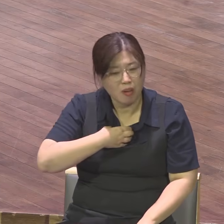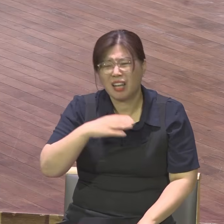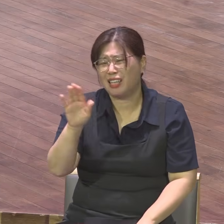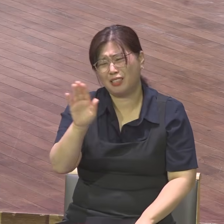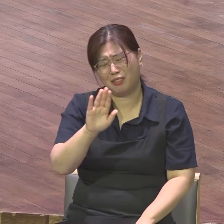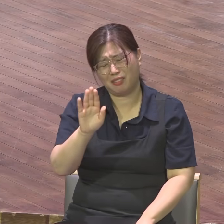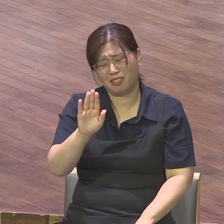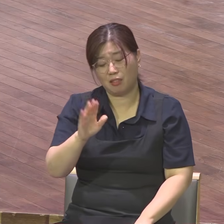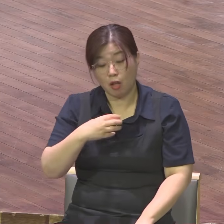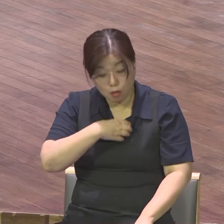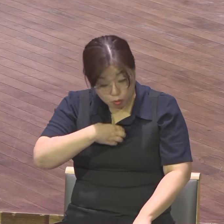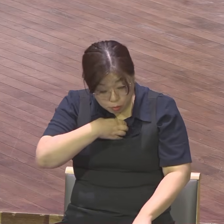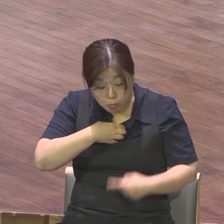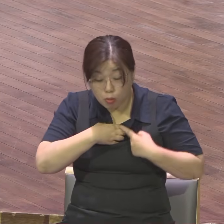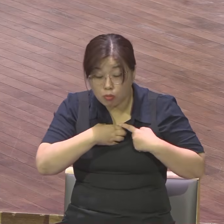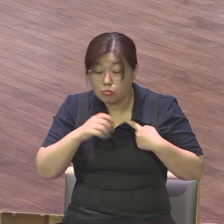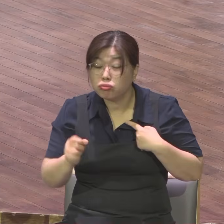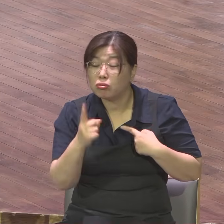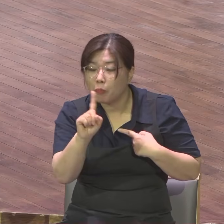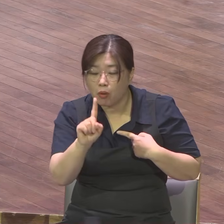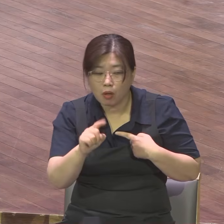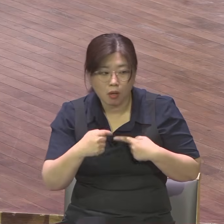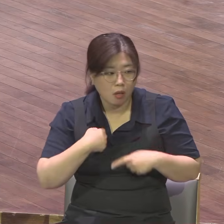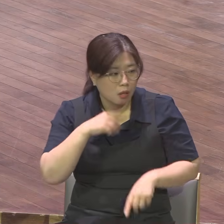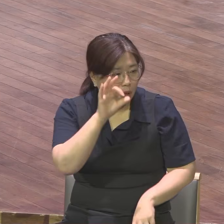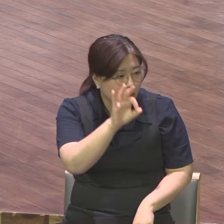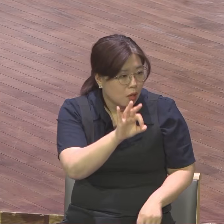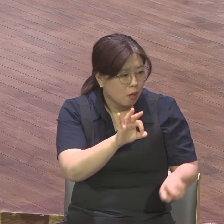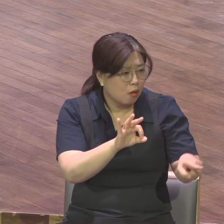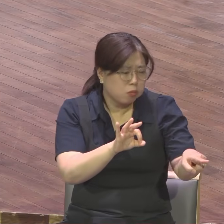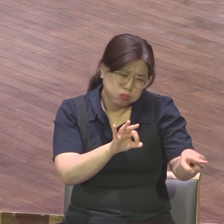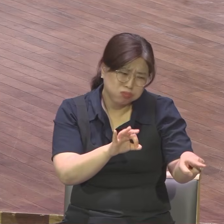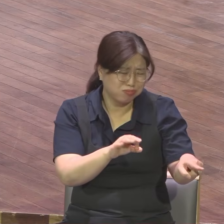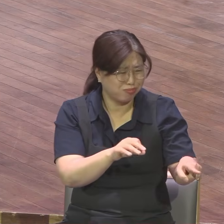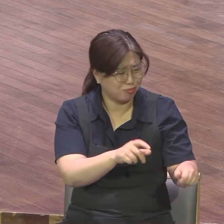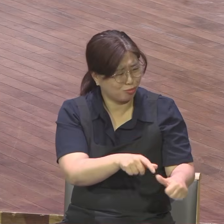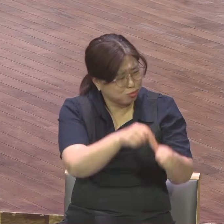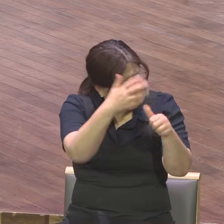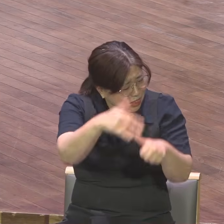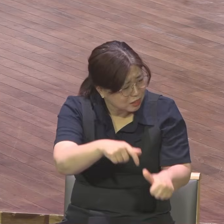마음으로 눈물 흘리는 이게 뭐요? 예수 그리스도의